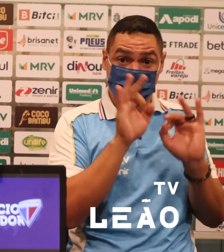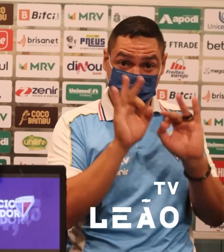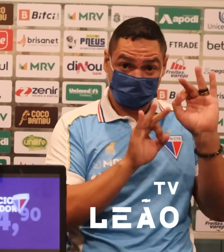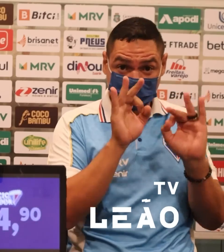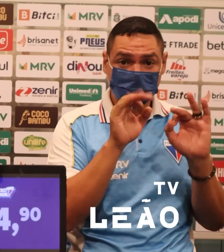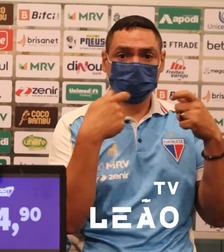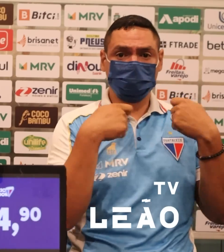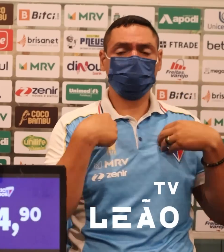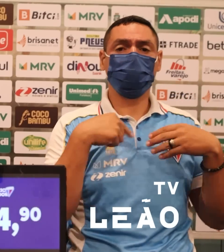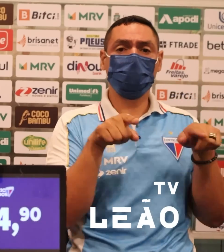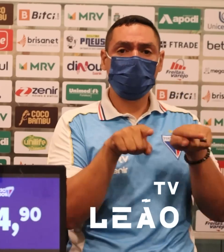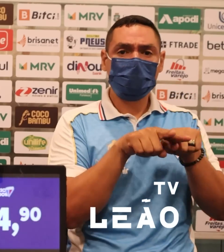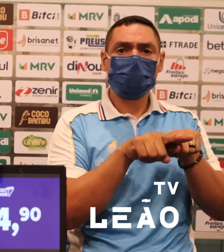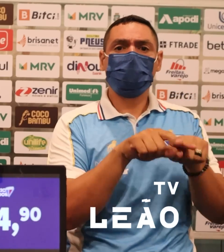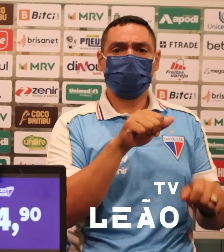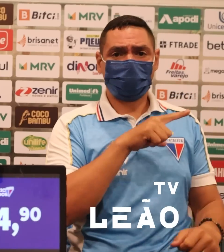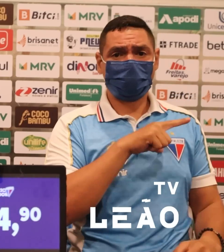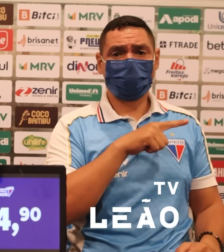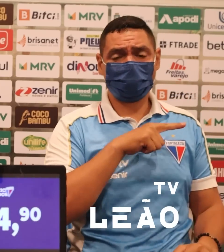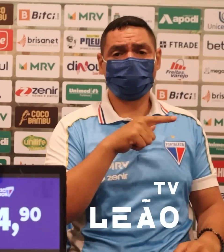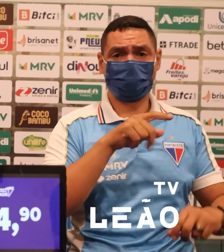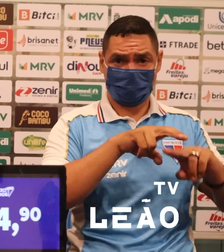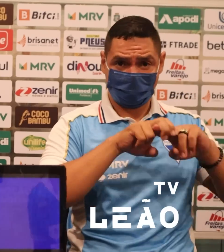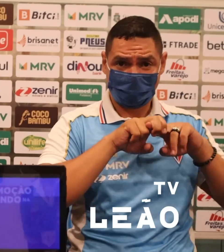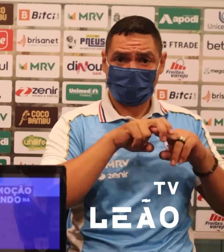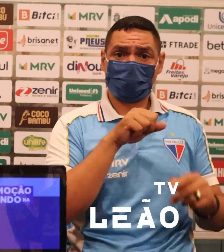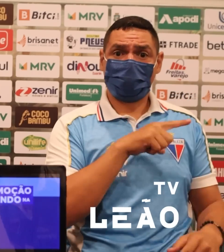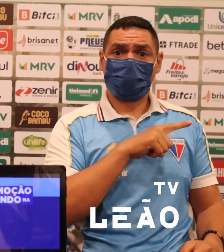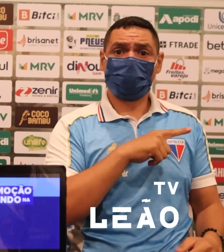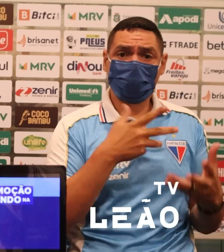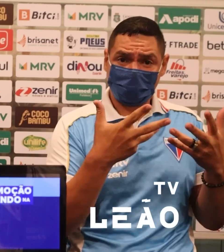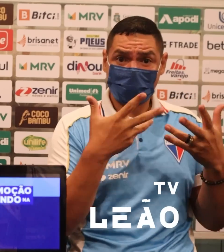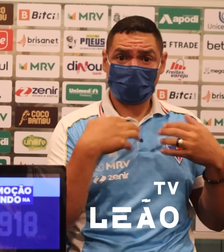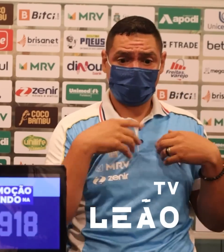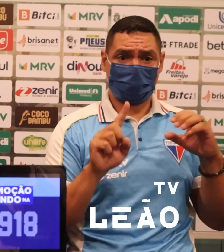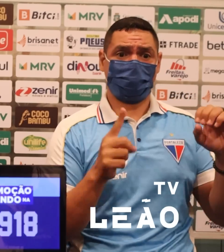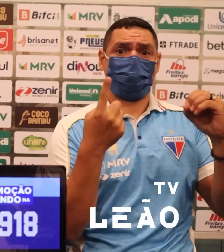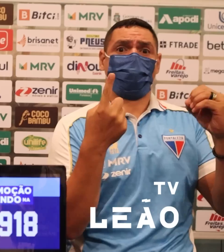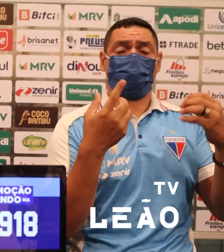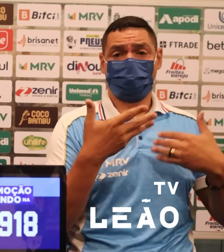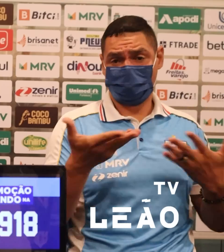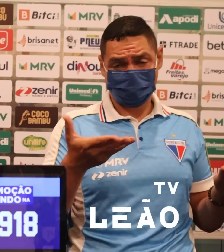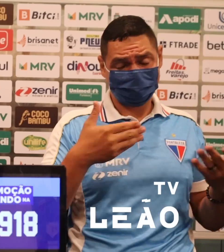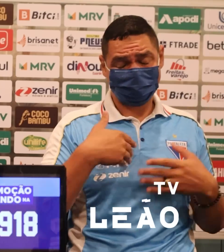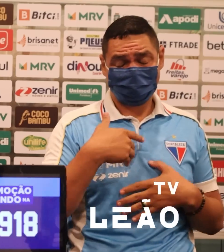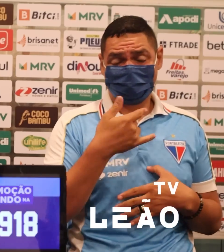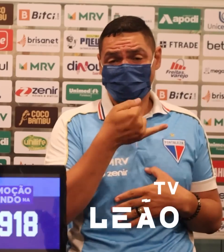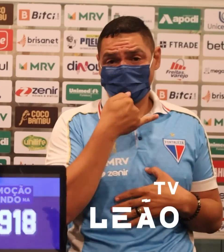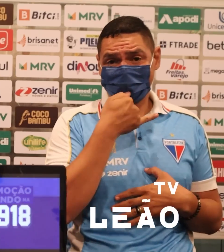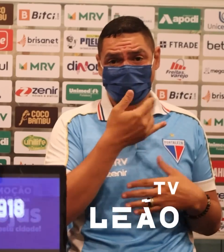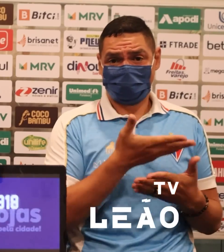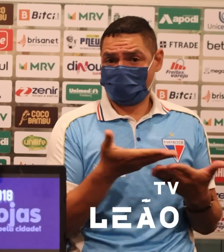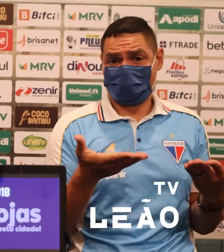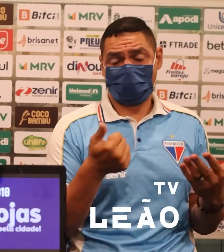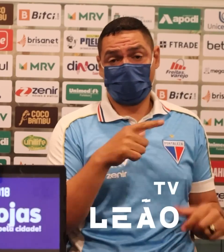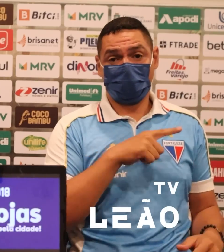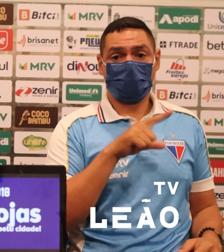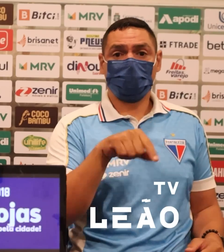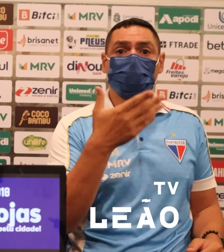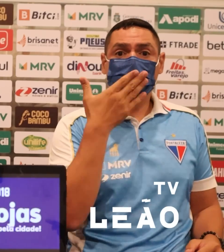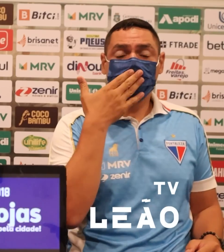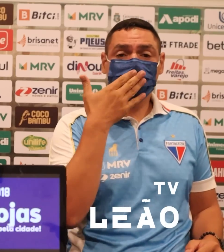venía de perder dos partidas o quería asegurar el resultado, pero no, en este caso